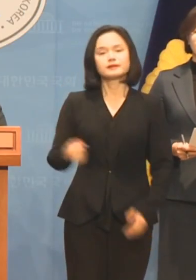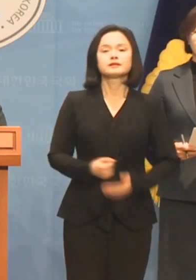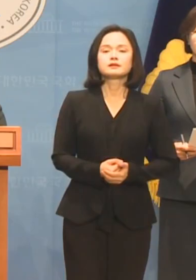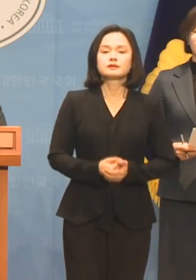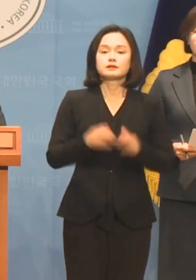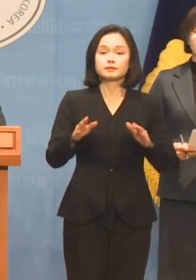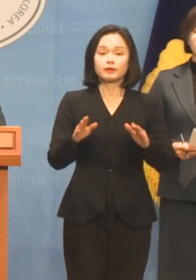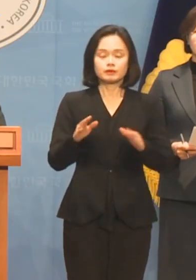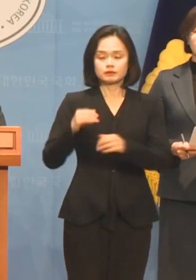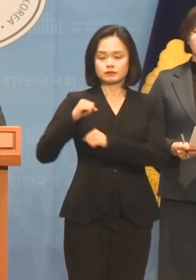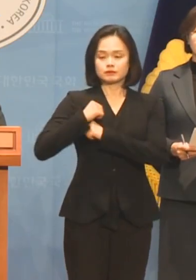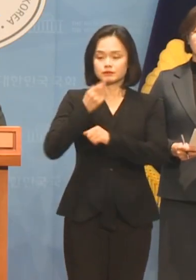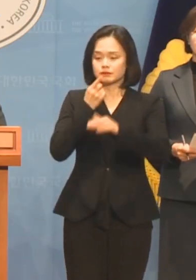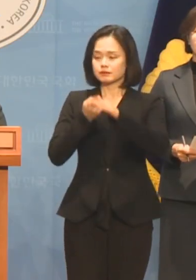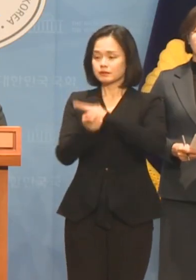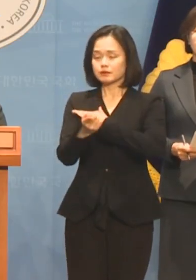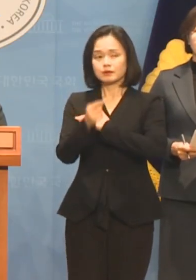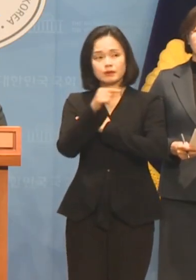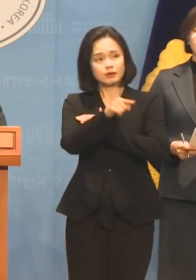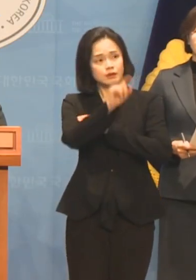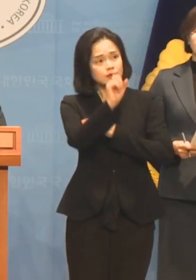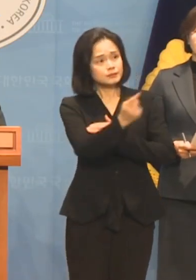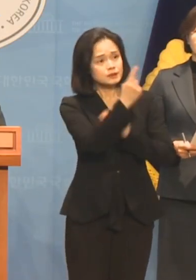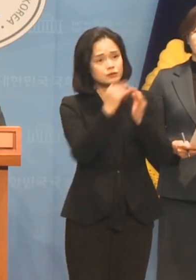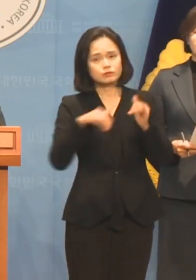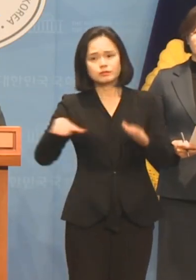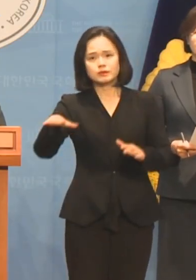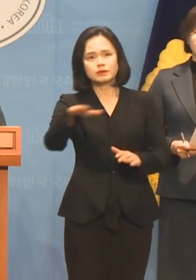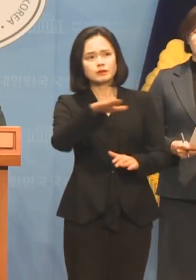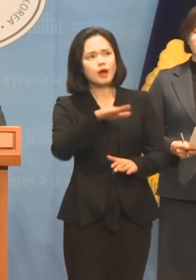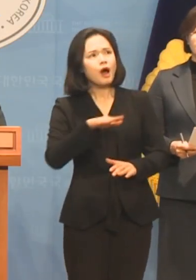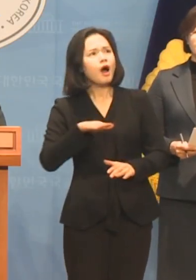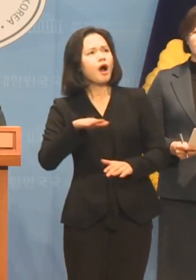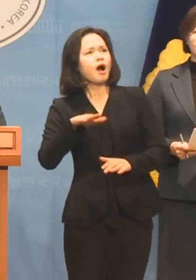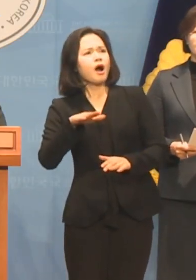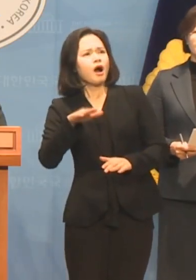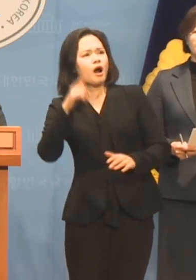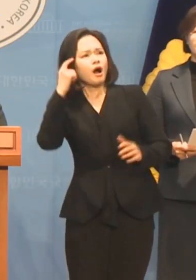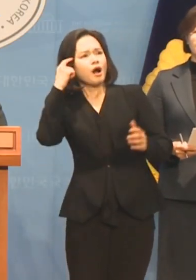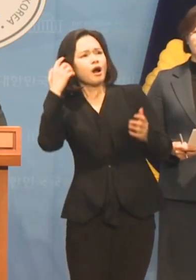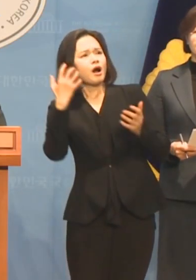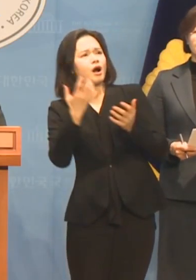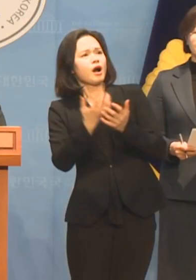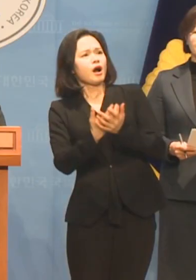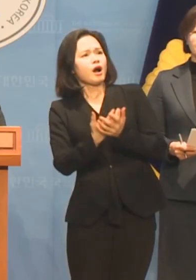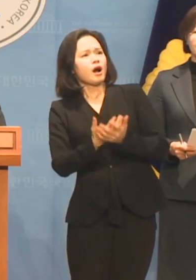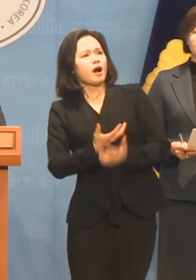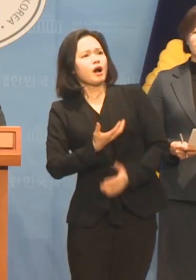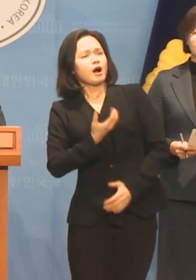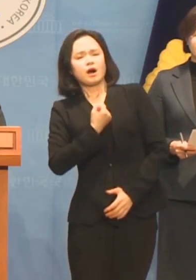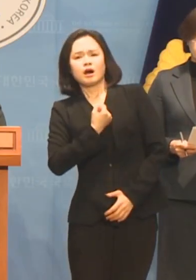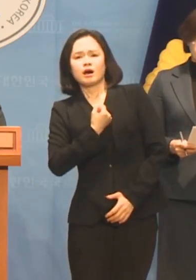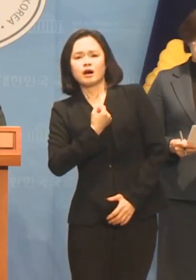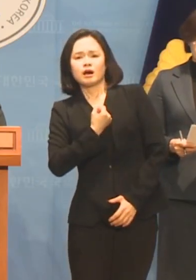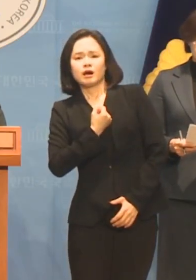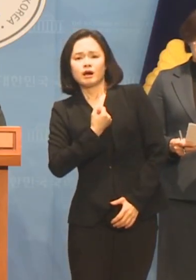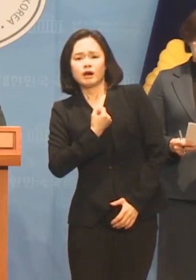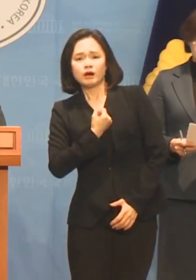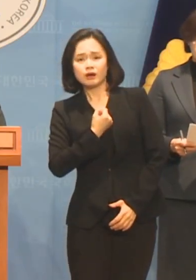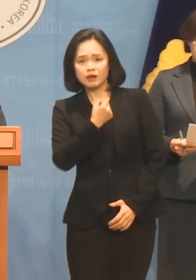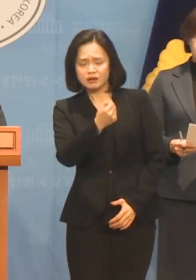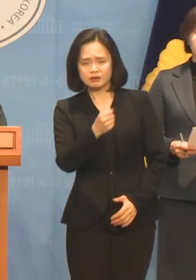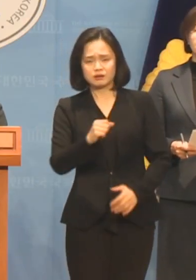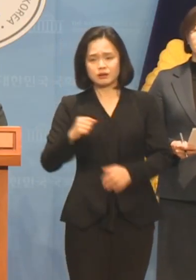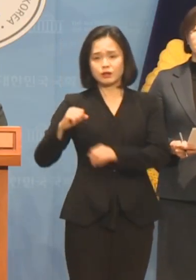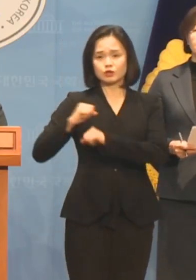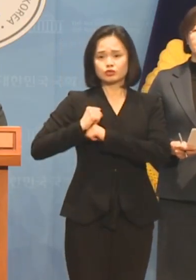국민에게 잠재적으로 충격적인 트라우마 사건입니다. 국회에서 계엄군에 맞서 싸웠던 시민들,